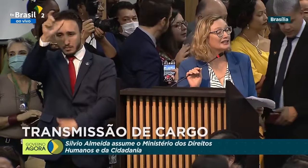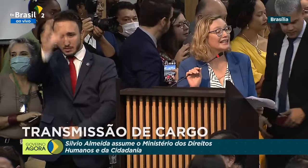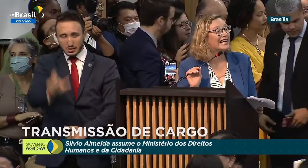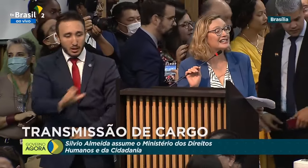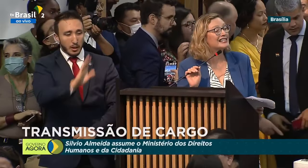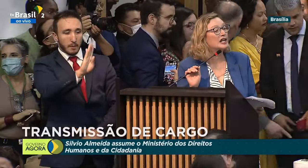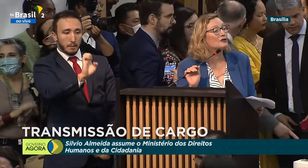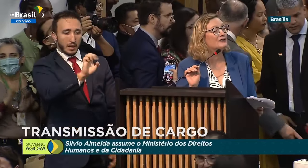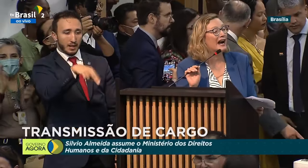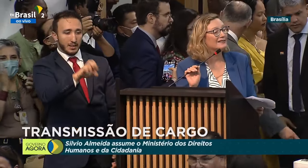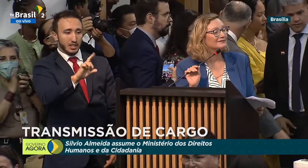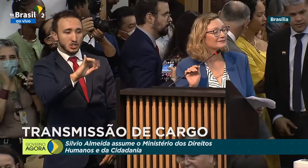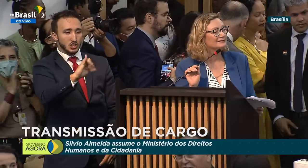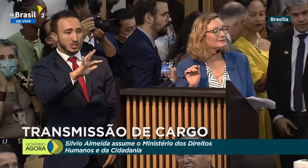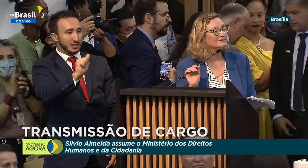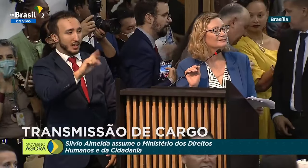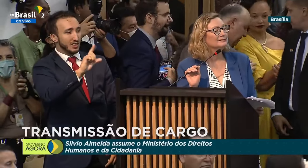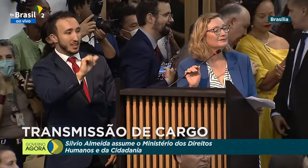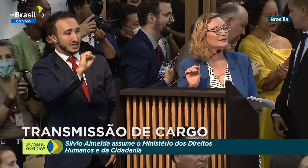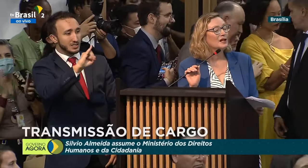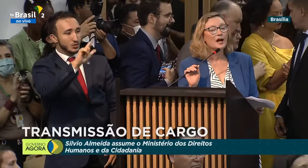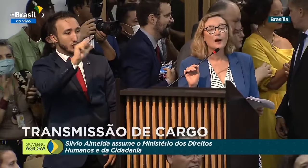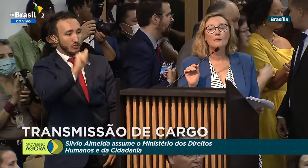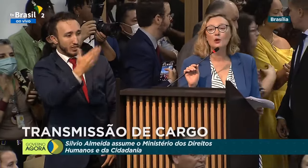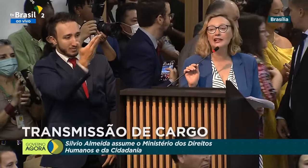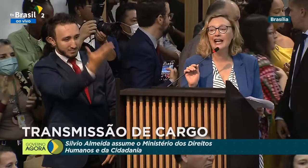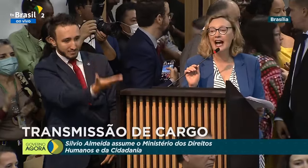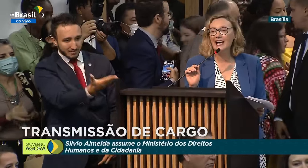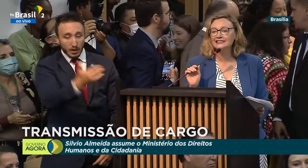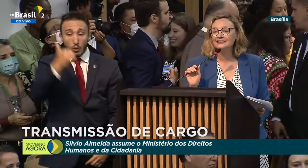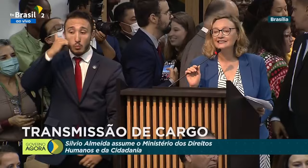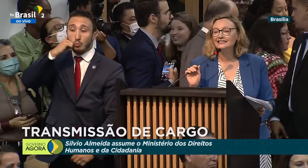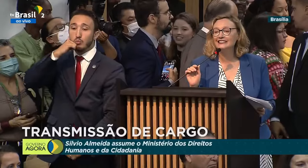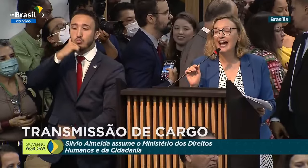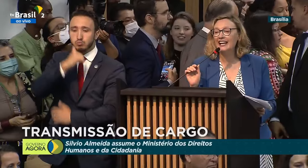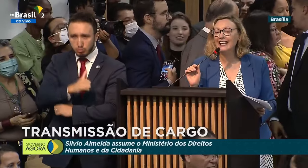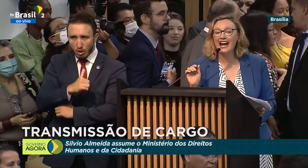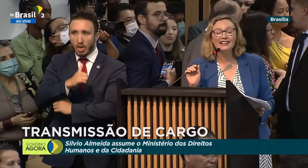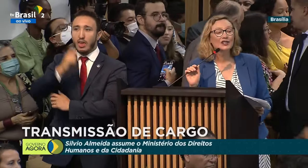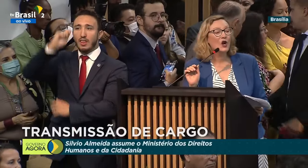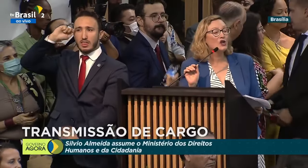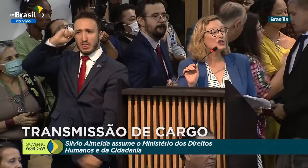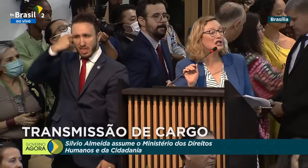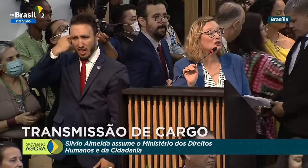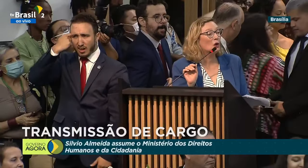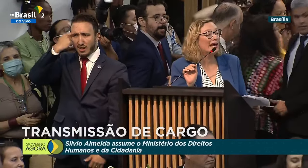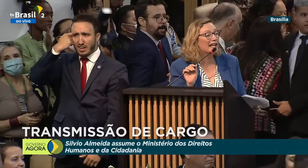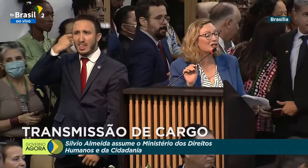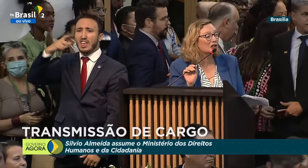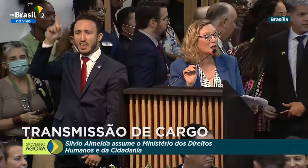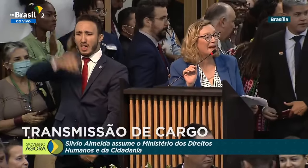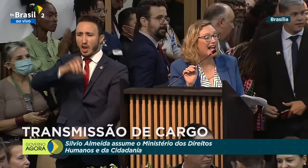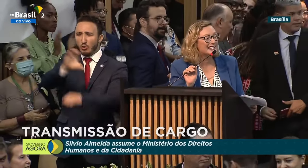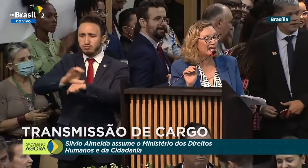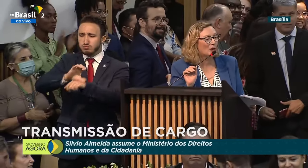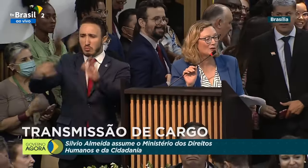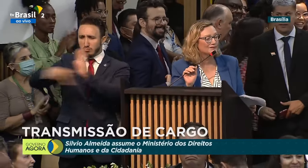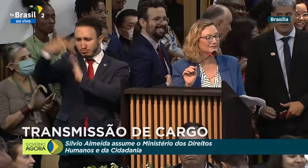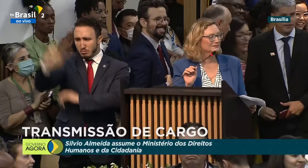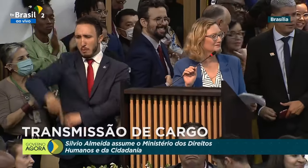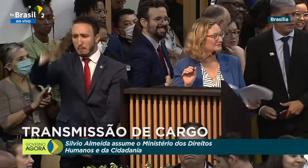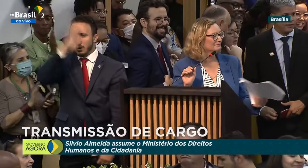Benedita da Silva mulher negra constituinte do